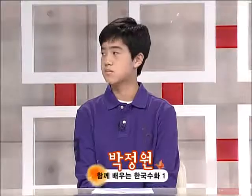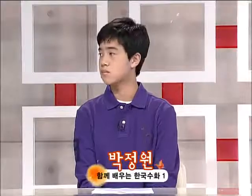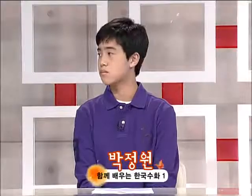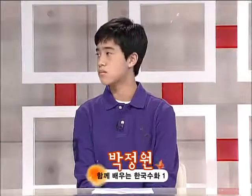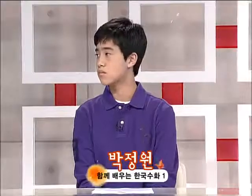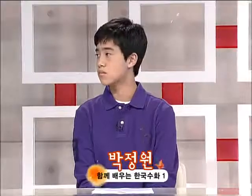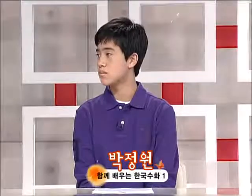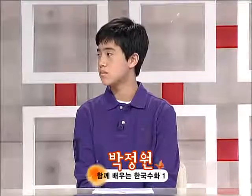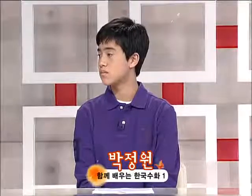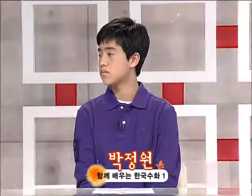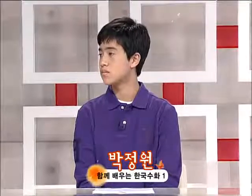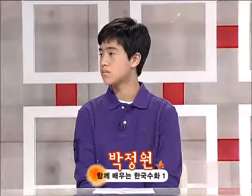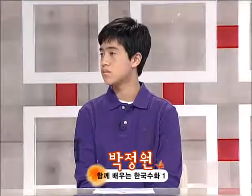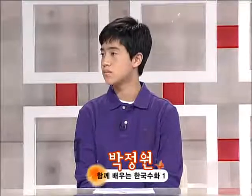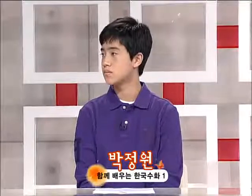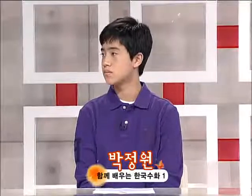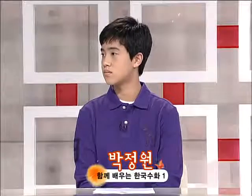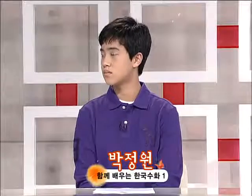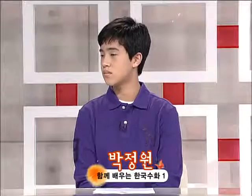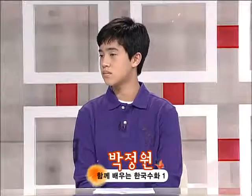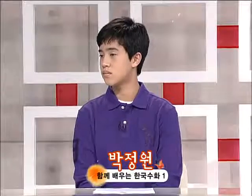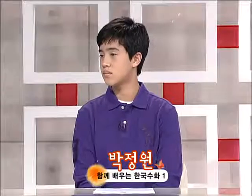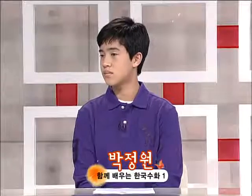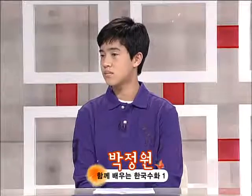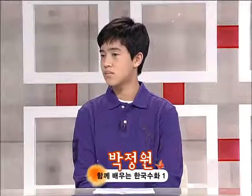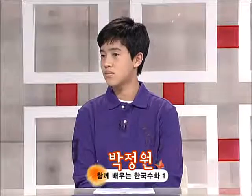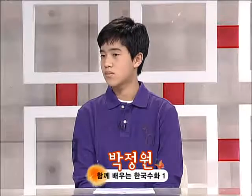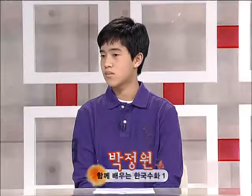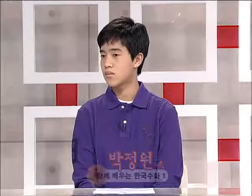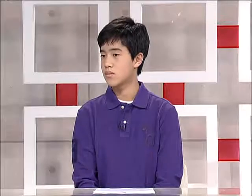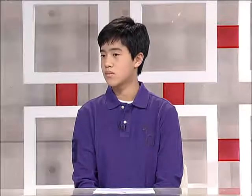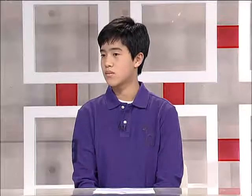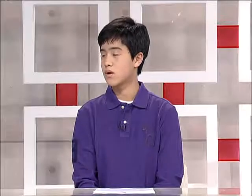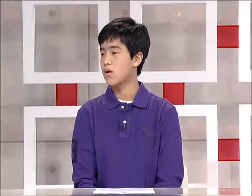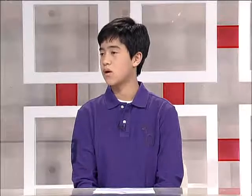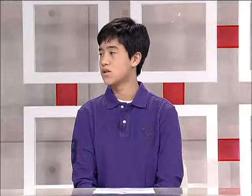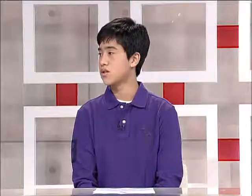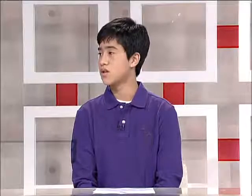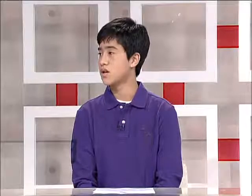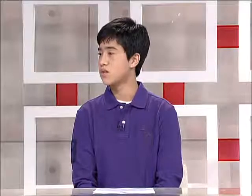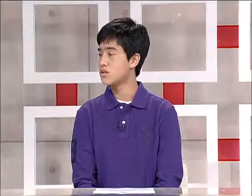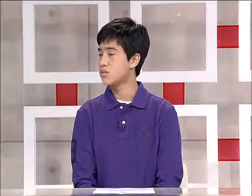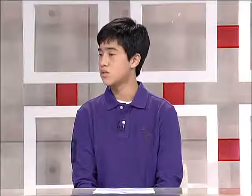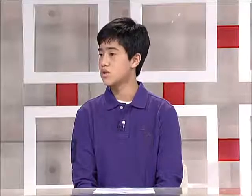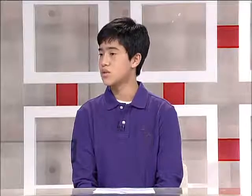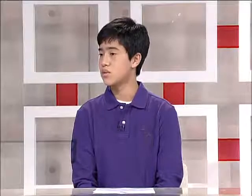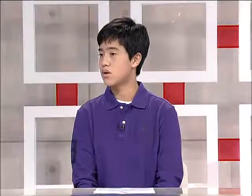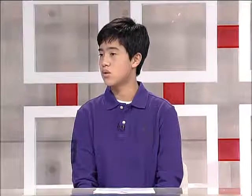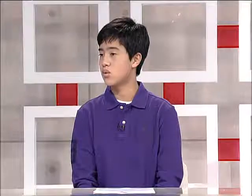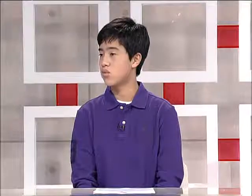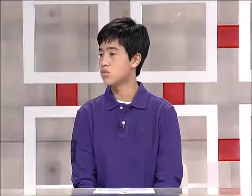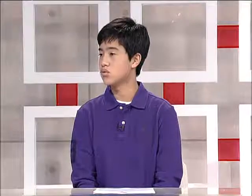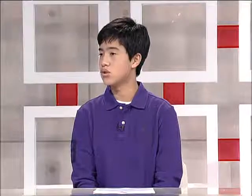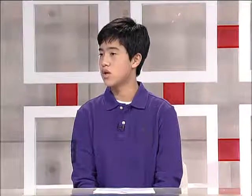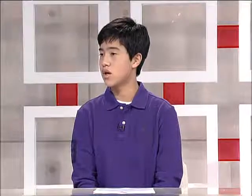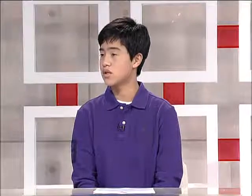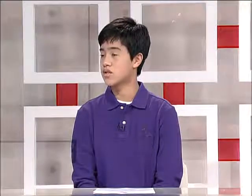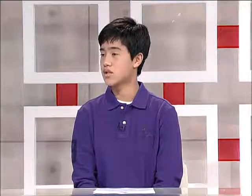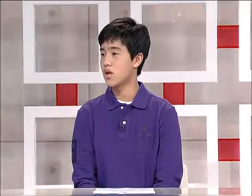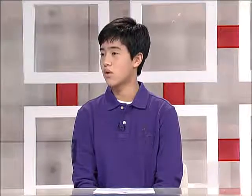시간에 수아를 같이 배워보니까 어떤 점이 좋던가요? 아직 잘하지는 못하지만 네. 농인분들이랑 같이